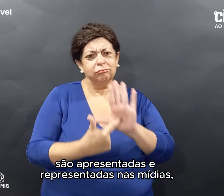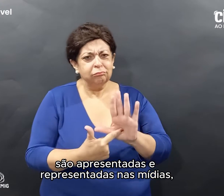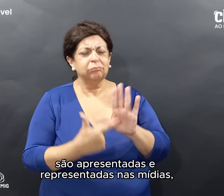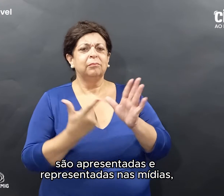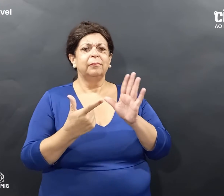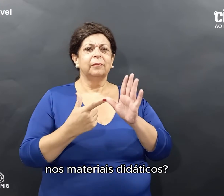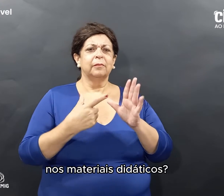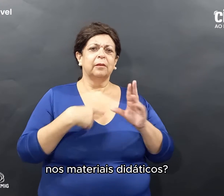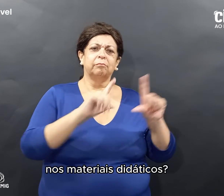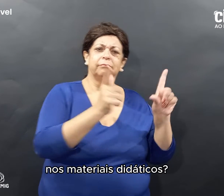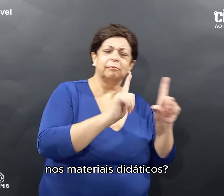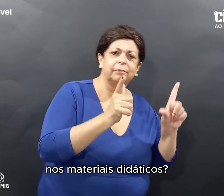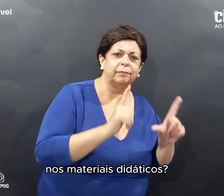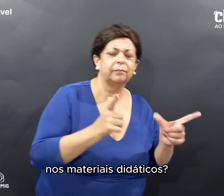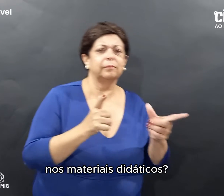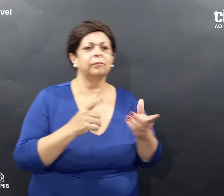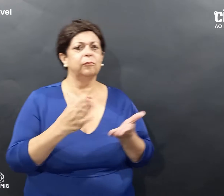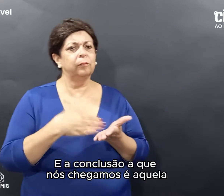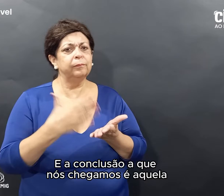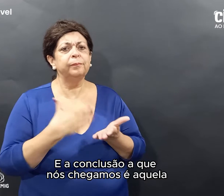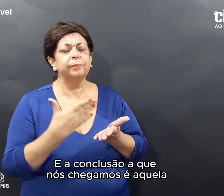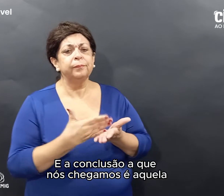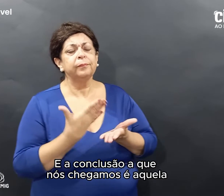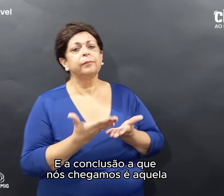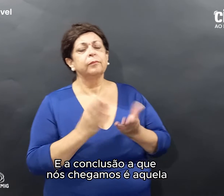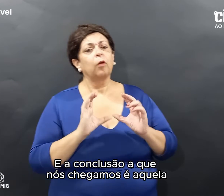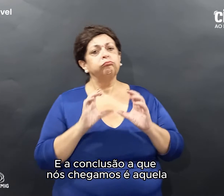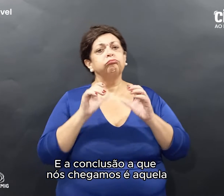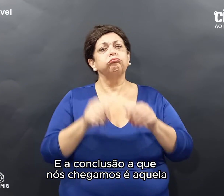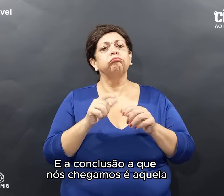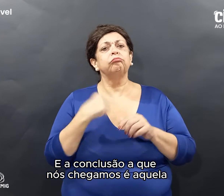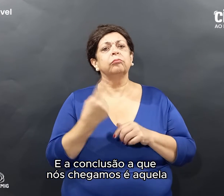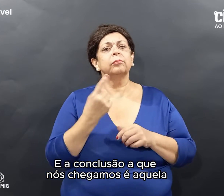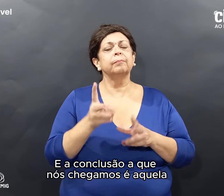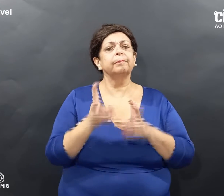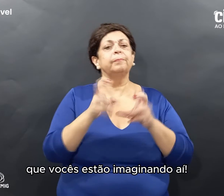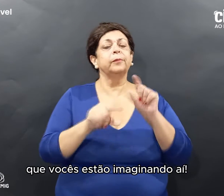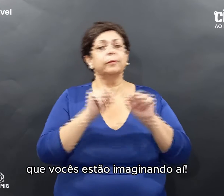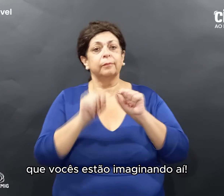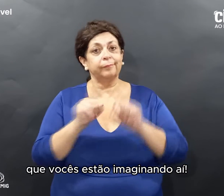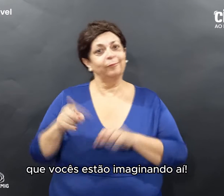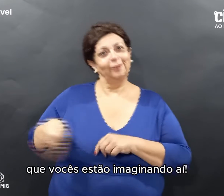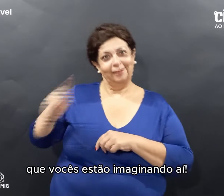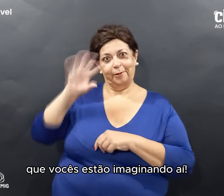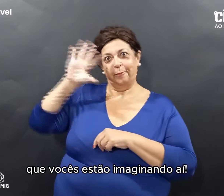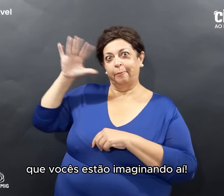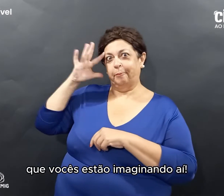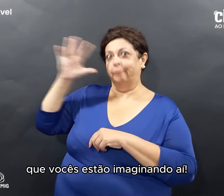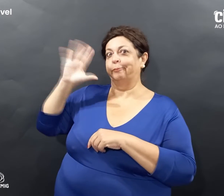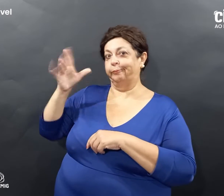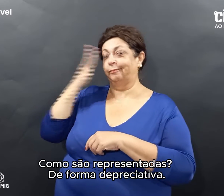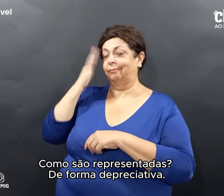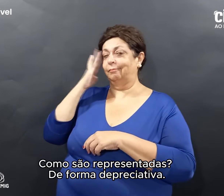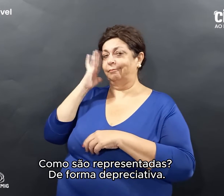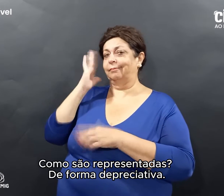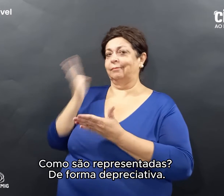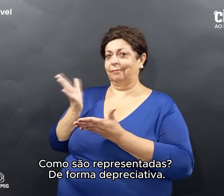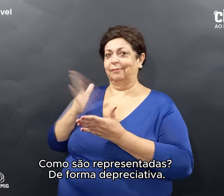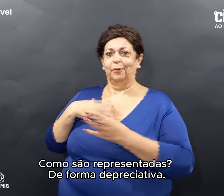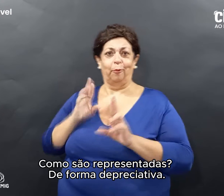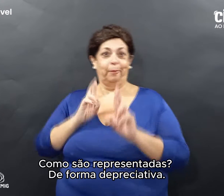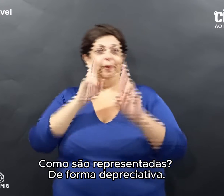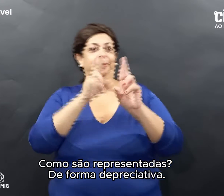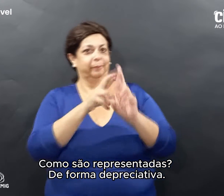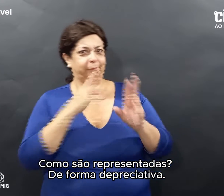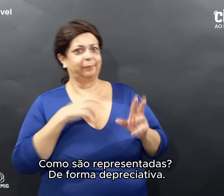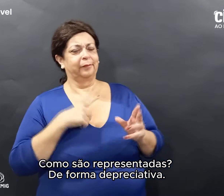nas mídias, nos materiais didáticos, e a conclusão a que nós chegamos é aquela que vocês estão imaginando aí, né? Como são